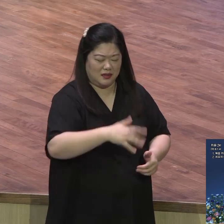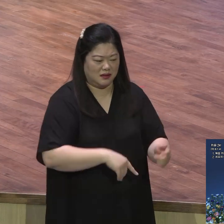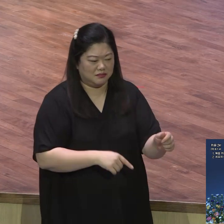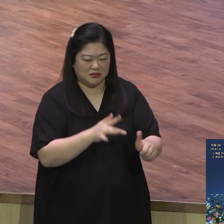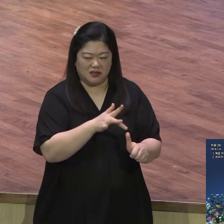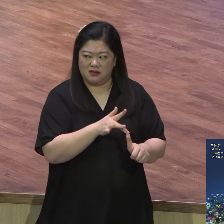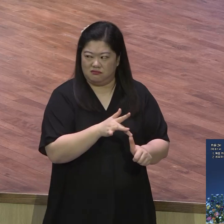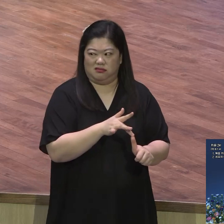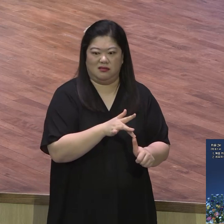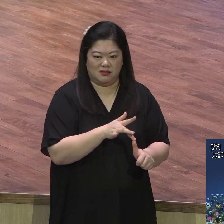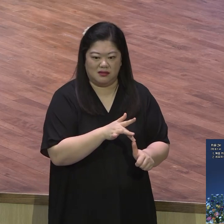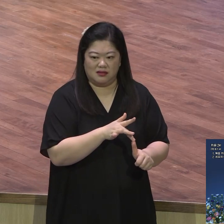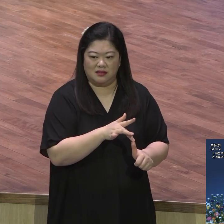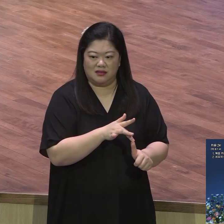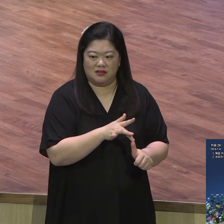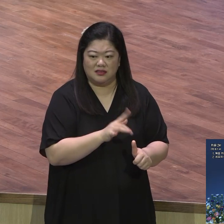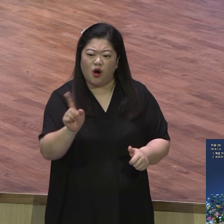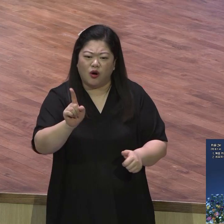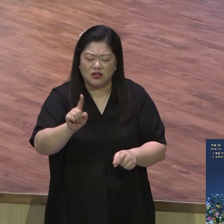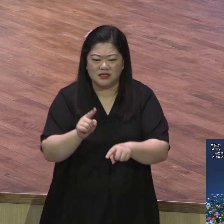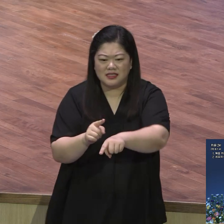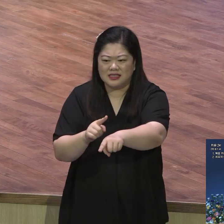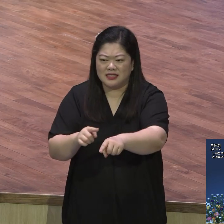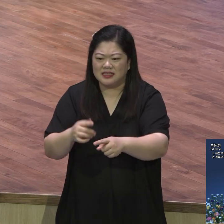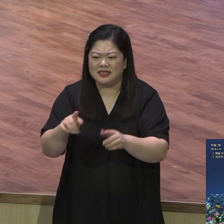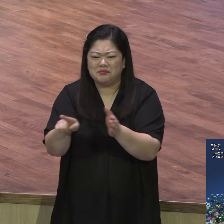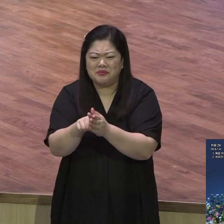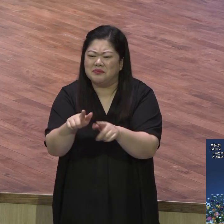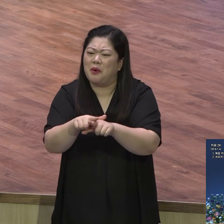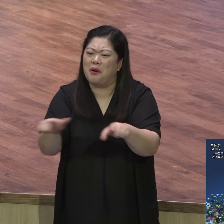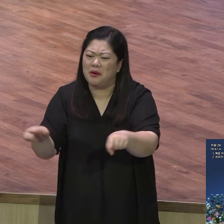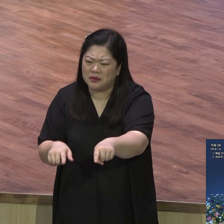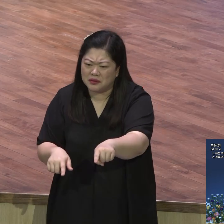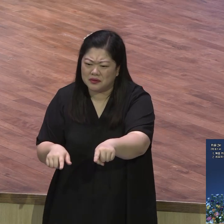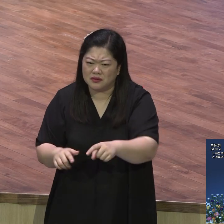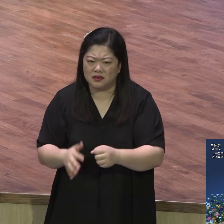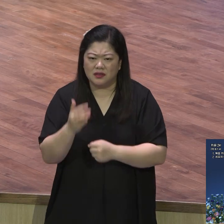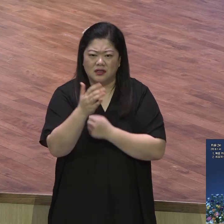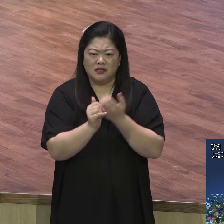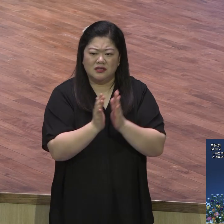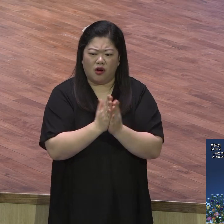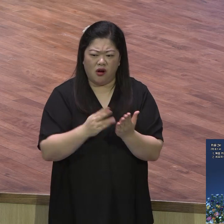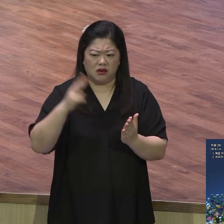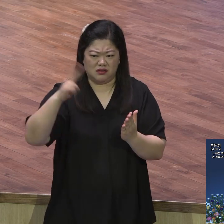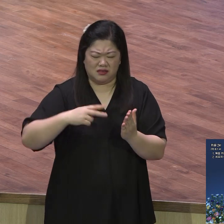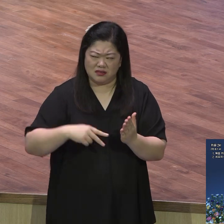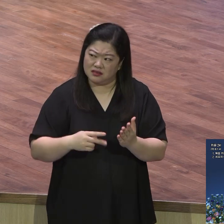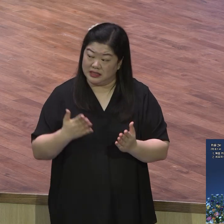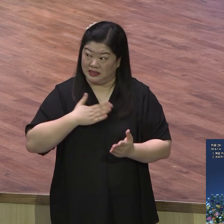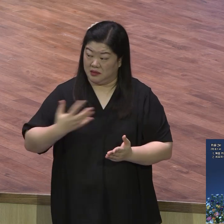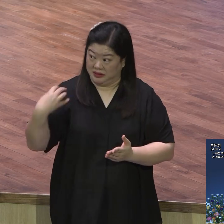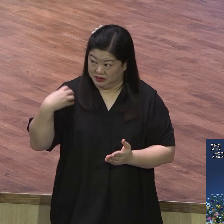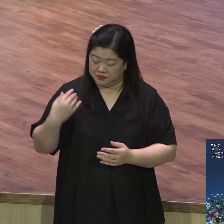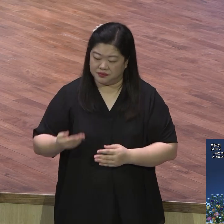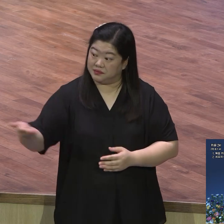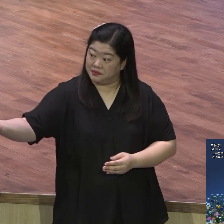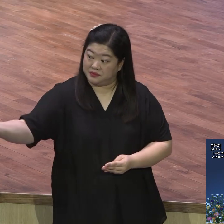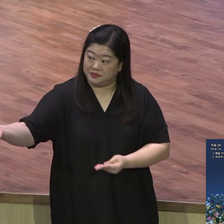미지근한 사람이 그 중 하나에 있었어요. 그 사람이 돌아가면서 읽으려고 성경 읽으려고 읽으려고 하는데 읽는데